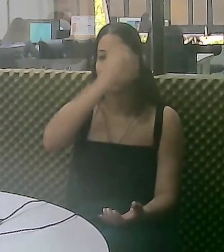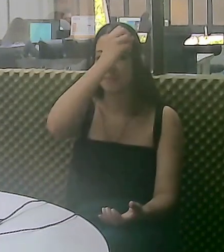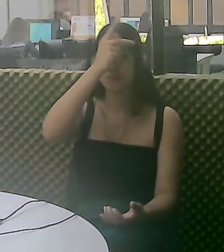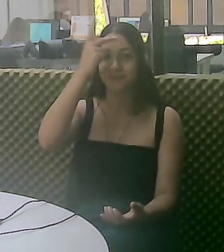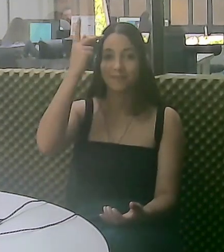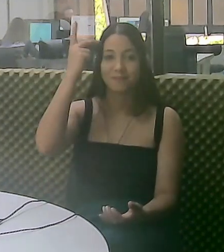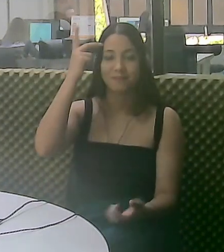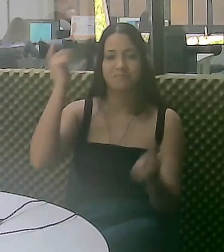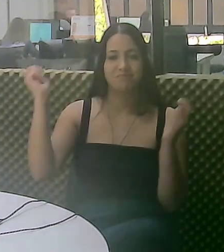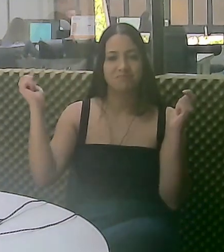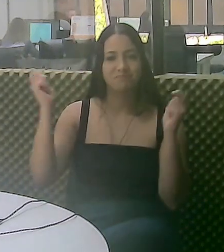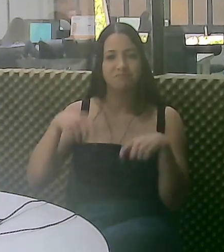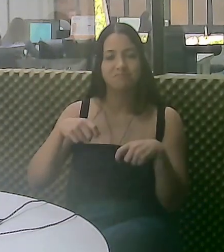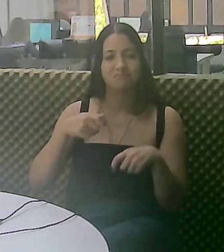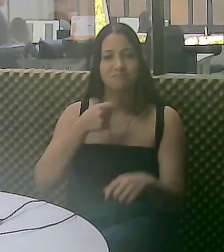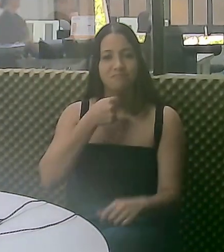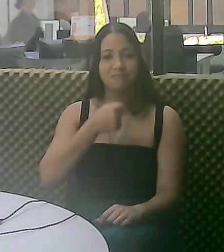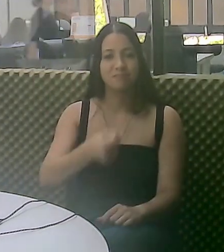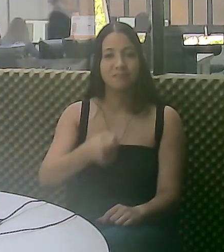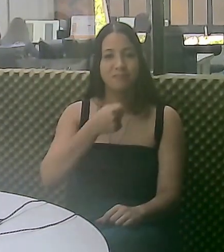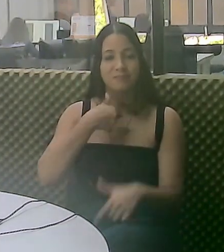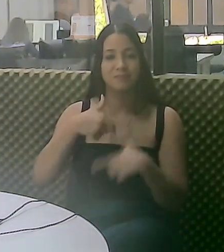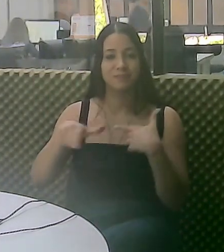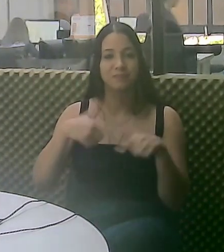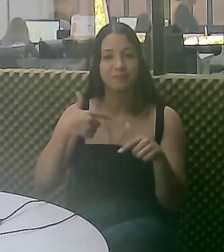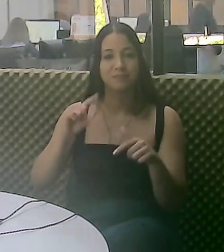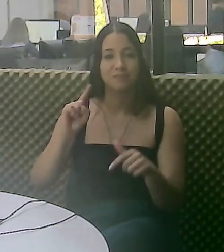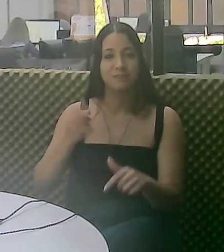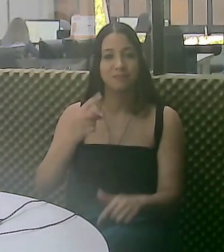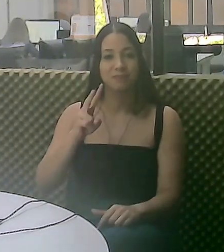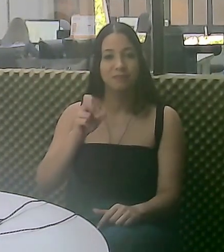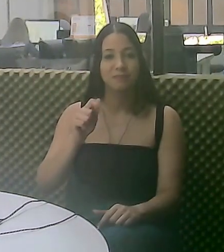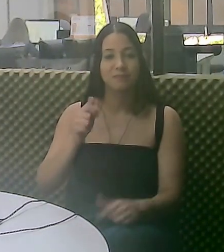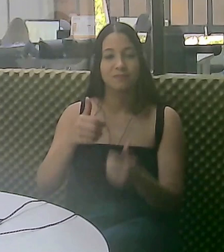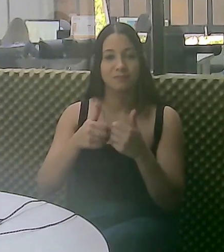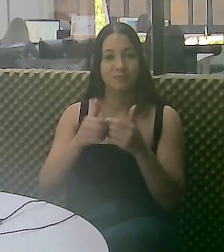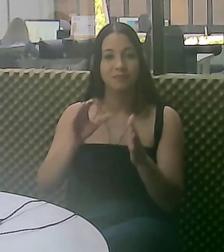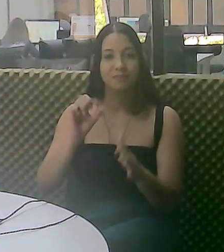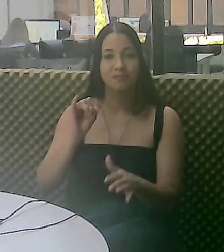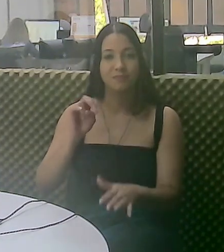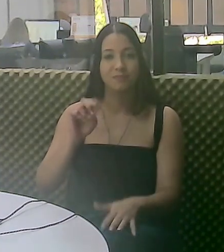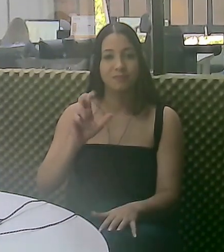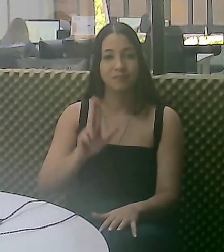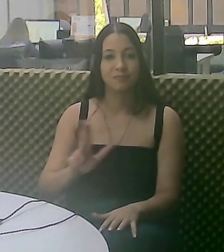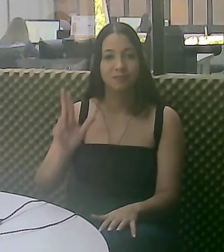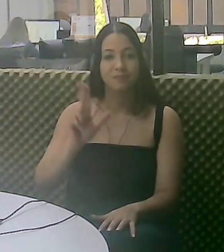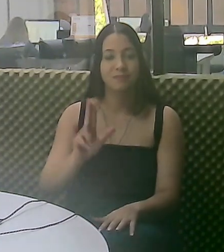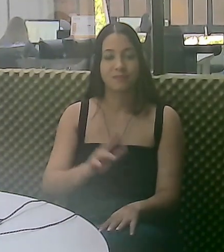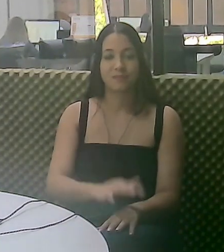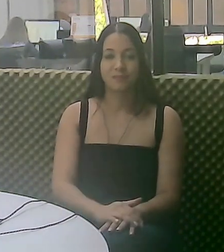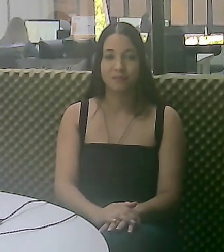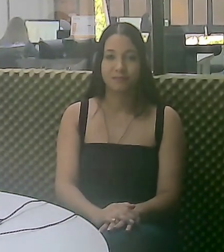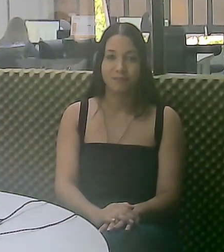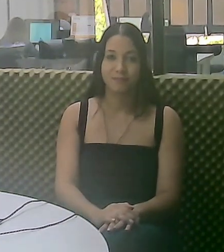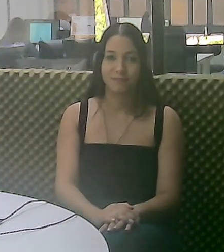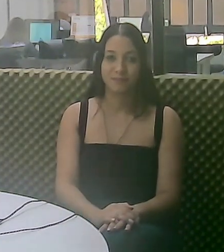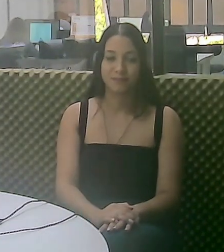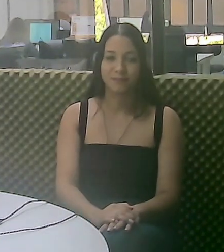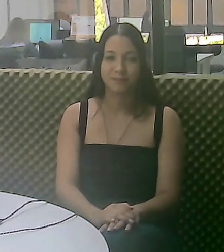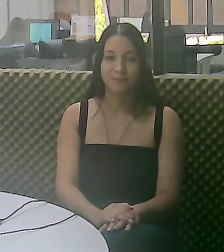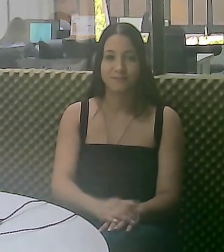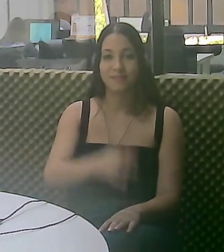Prefeitura viabiliza entrevistas de emprego para mais de 1.000 vagas abertas no Cine Uberlândia. E